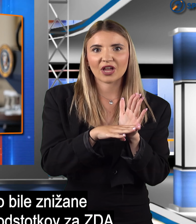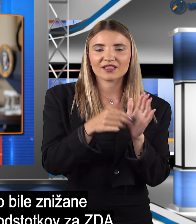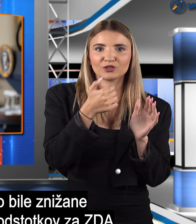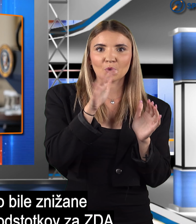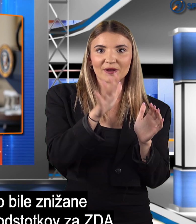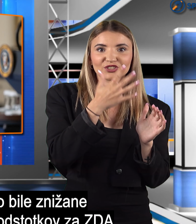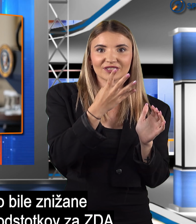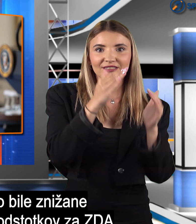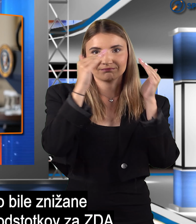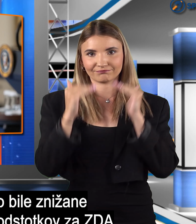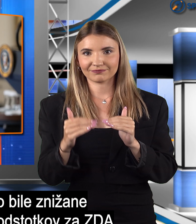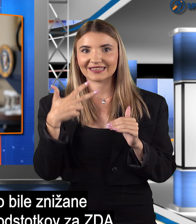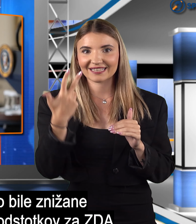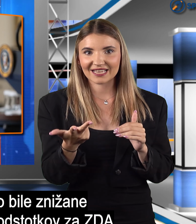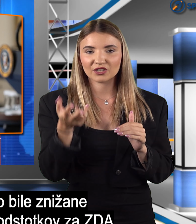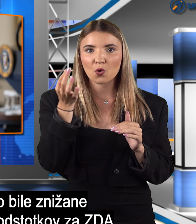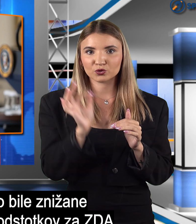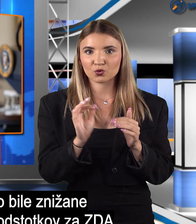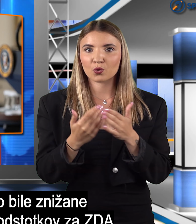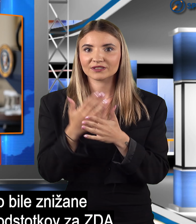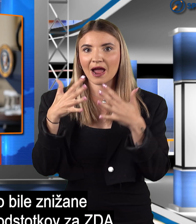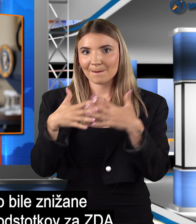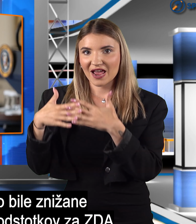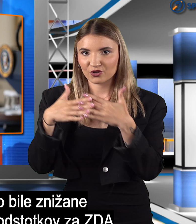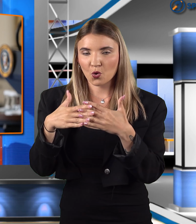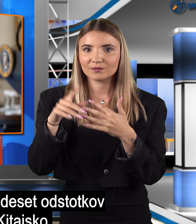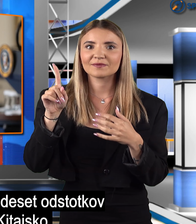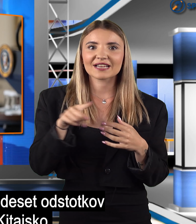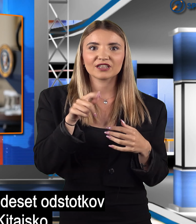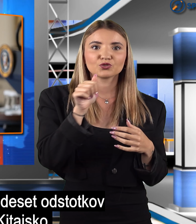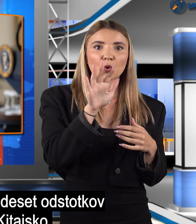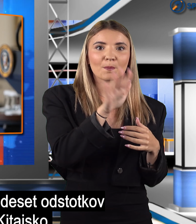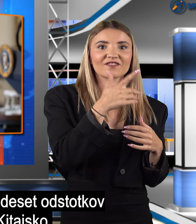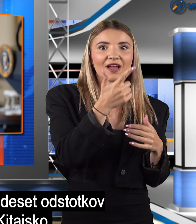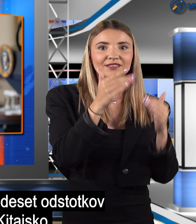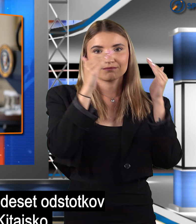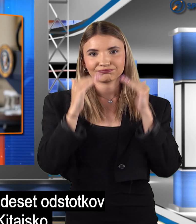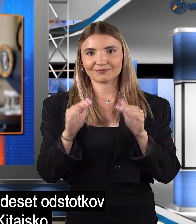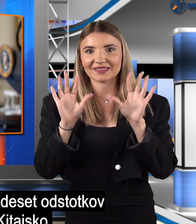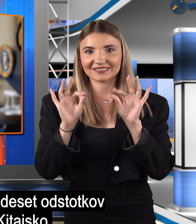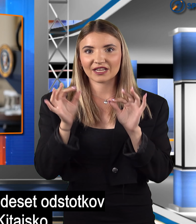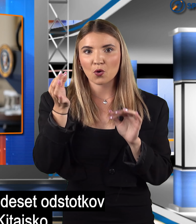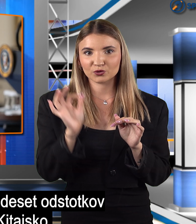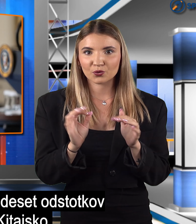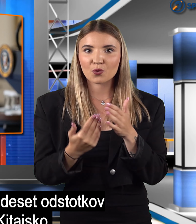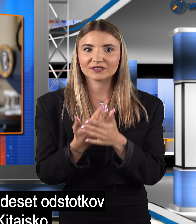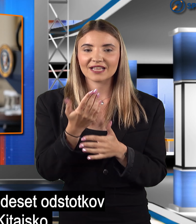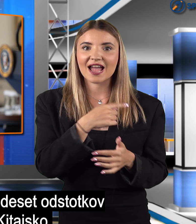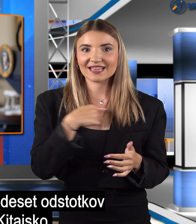s 145 na 30% za ZDA in 125 na 10% za